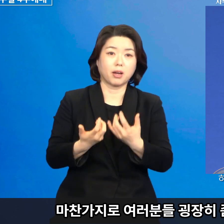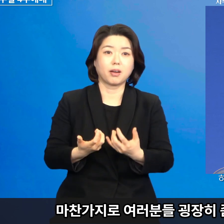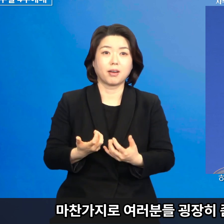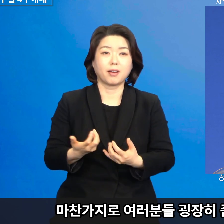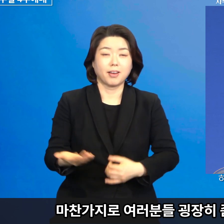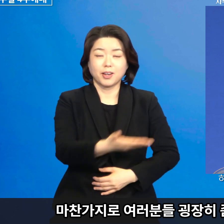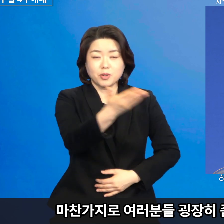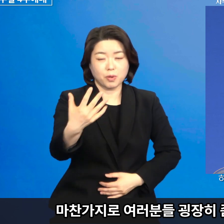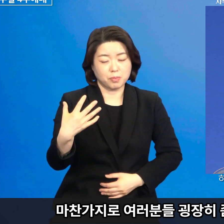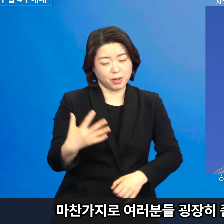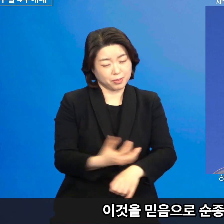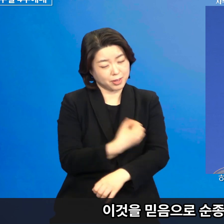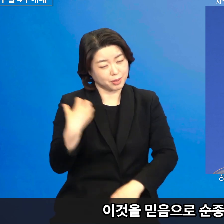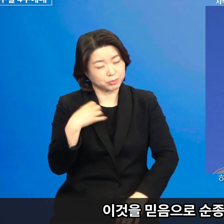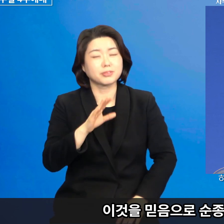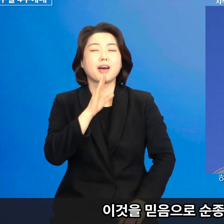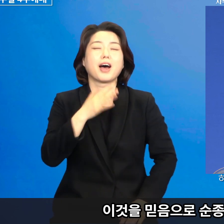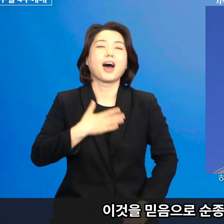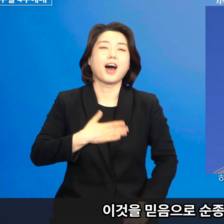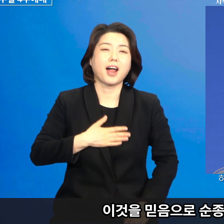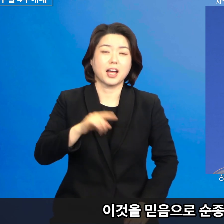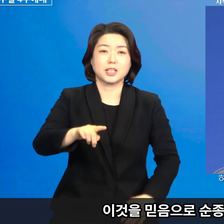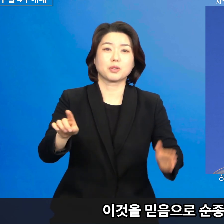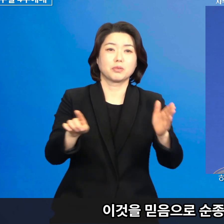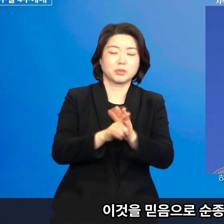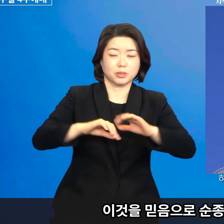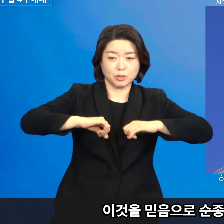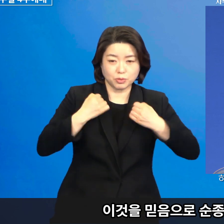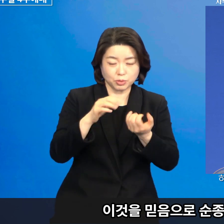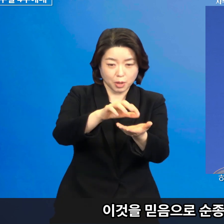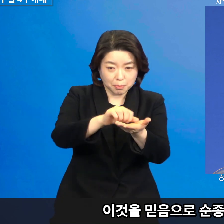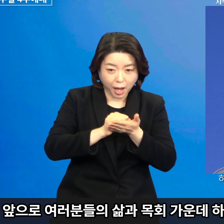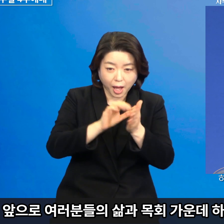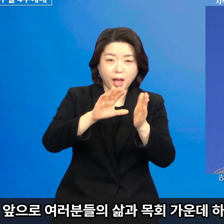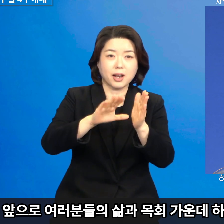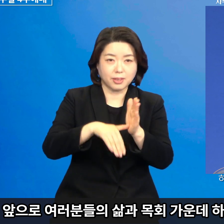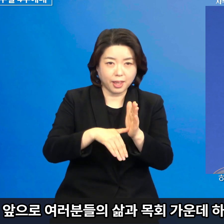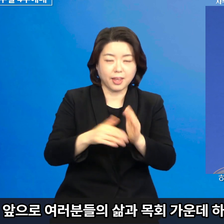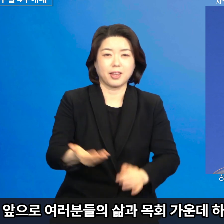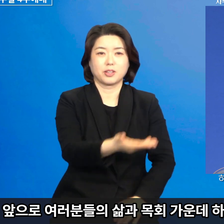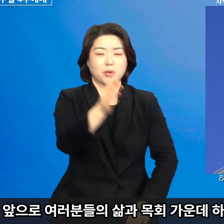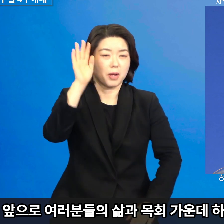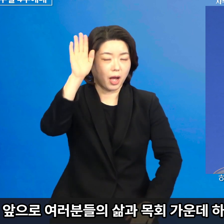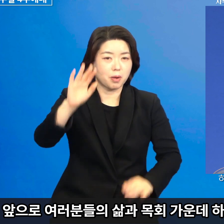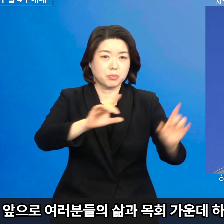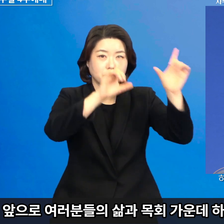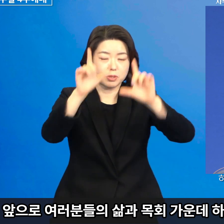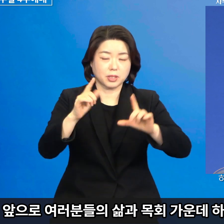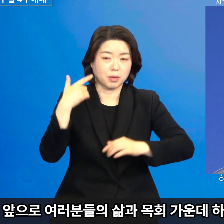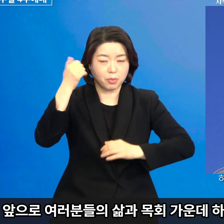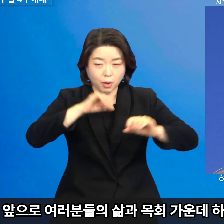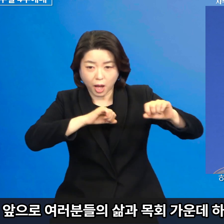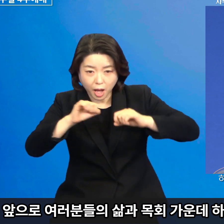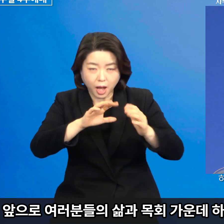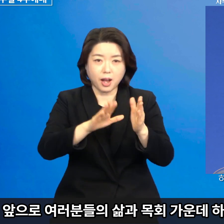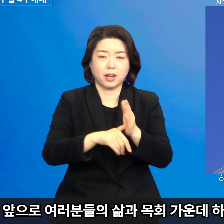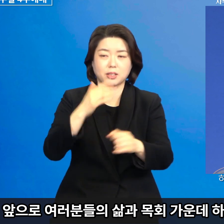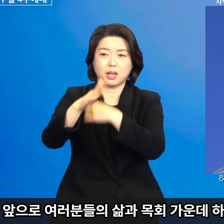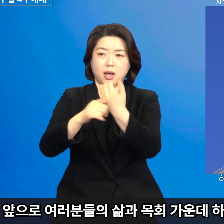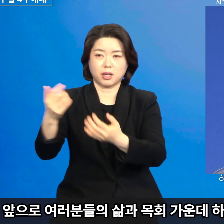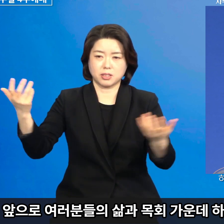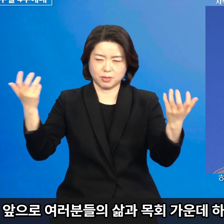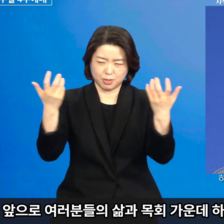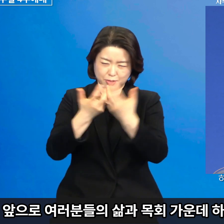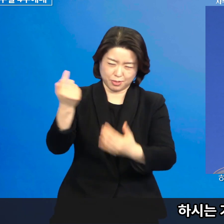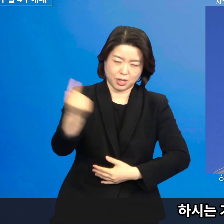좀 부담스러운 상황이겠지만 이것을 믿음으로 순종하여 받아들일 때에 앞으로 여러분들의 삶과 목회 가운데 하나님의 임재가